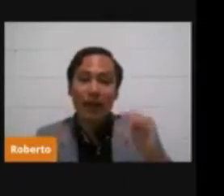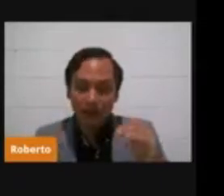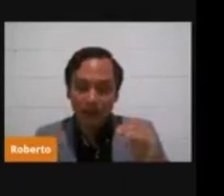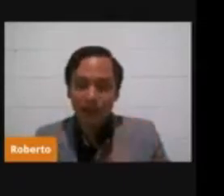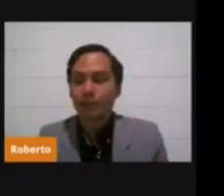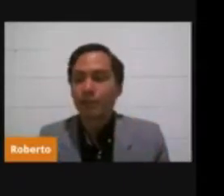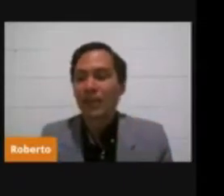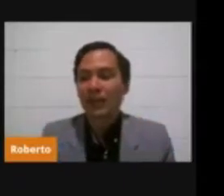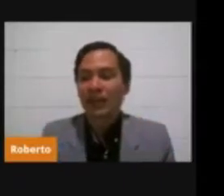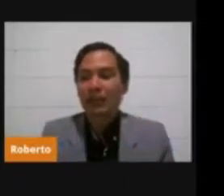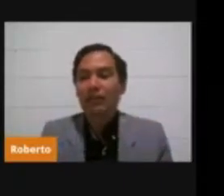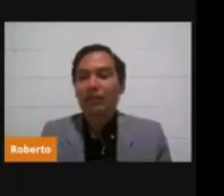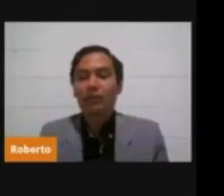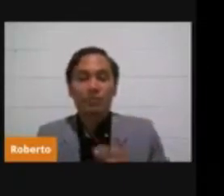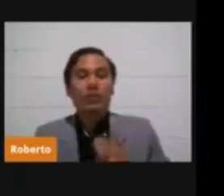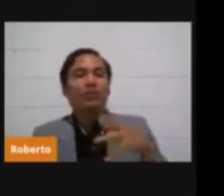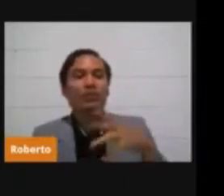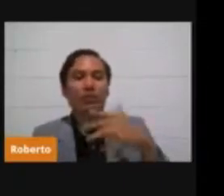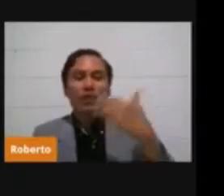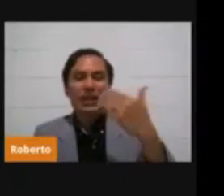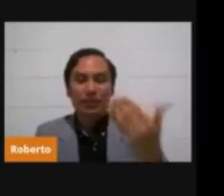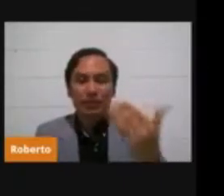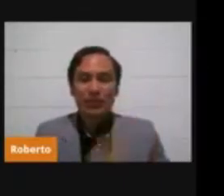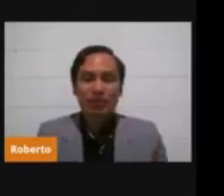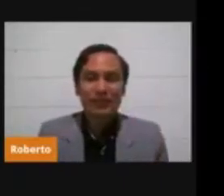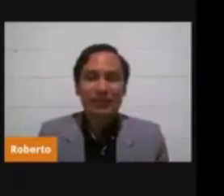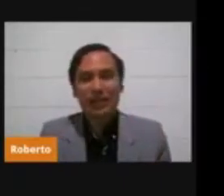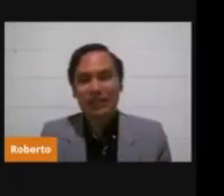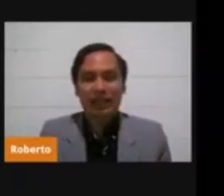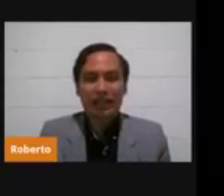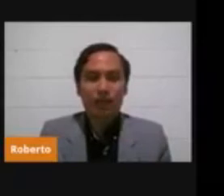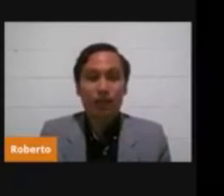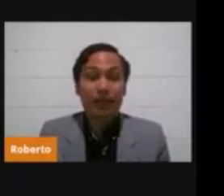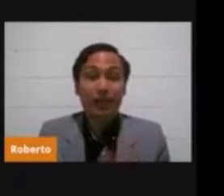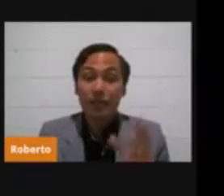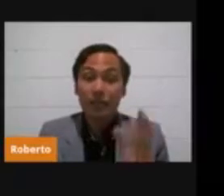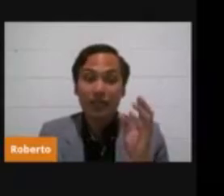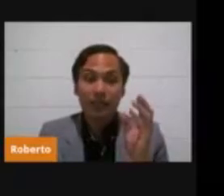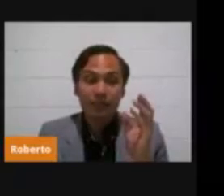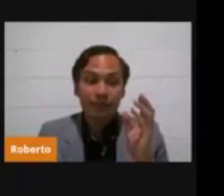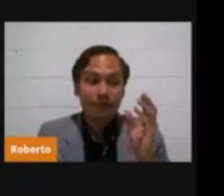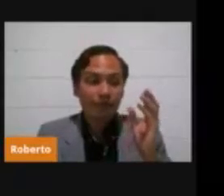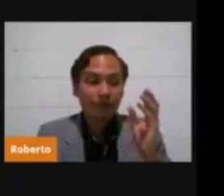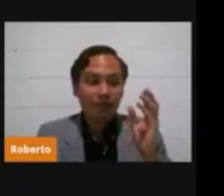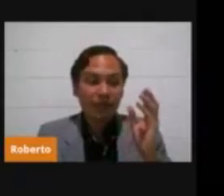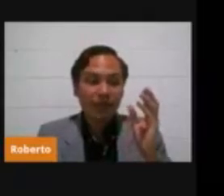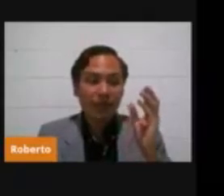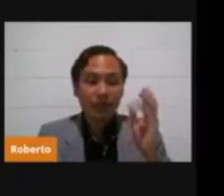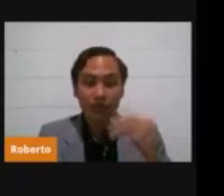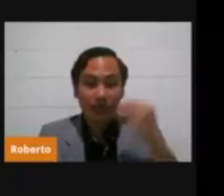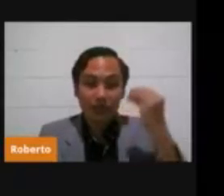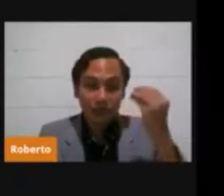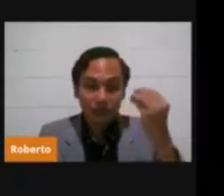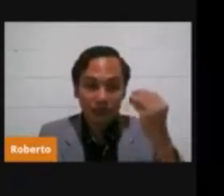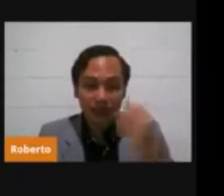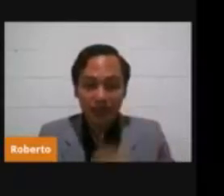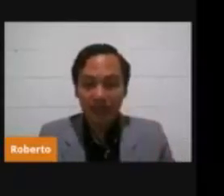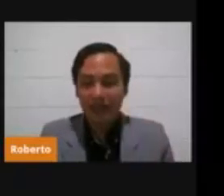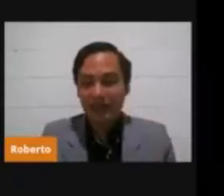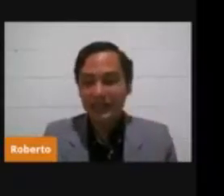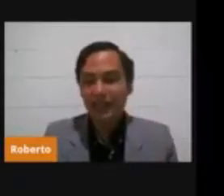los parámetros, como repito, cuando vemos a estas personas se nos hace raro. En cambio, si